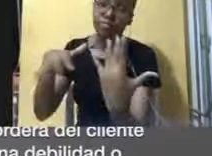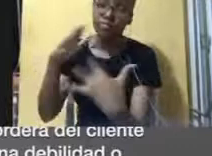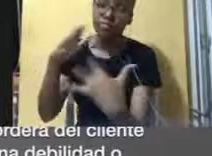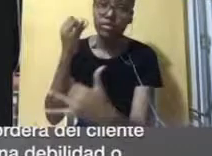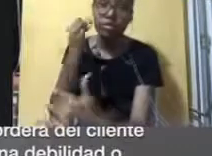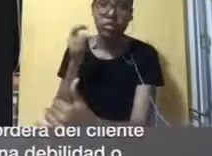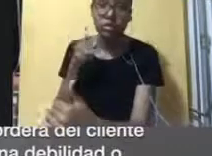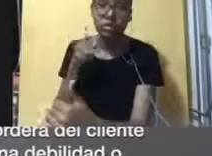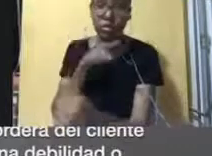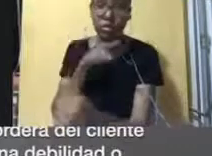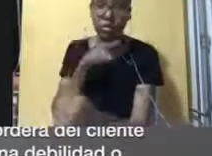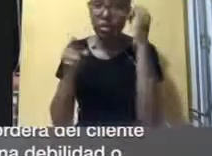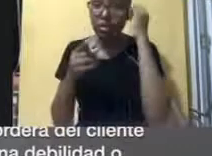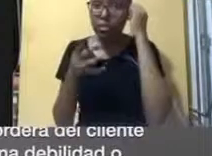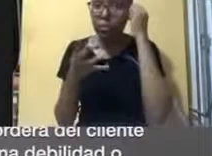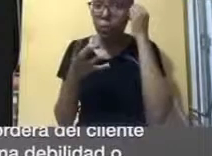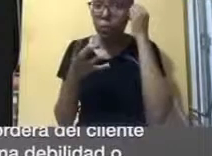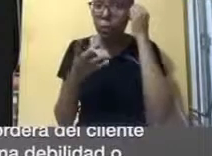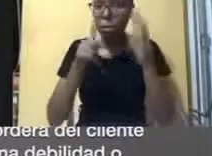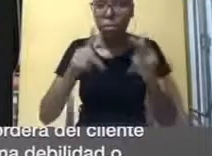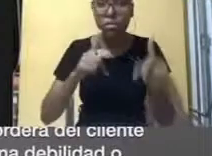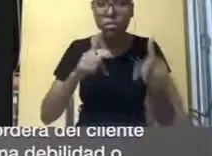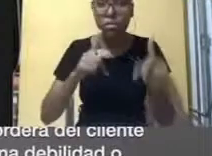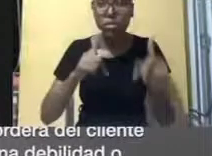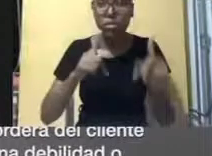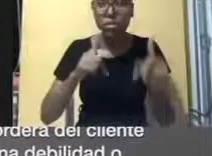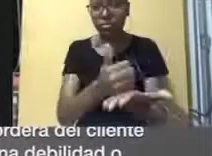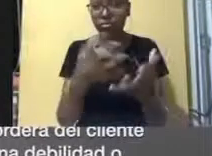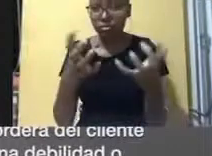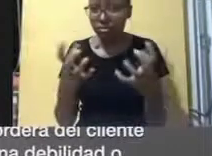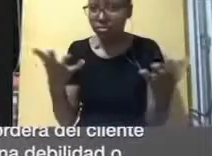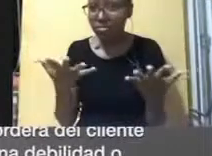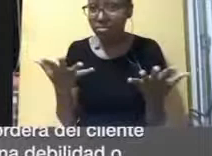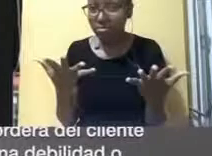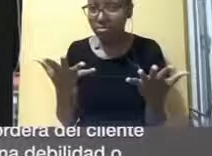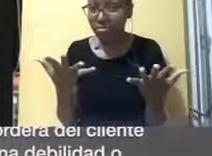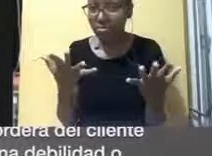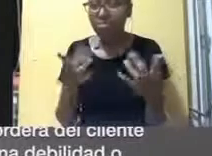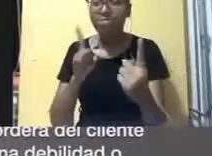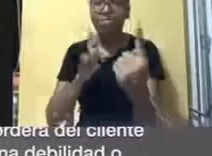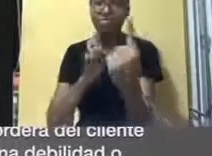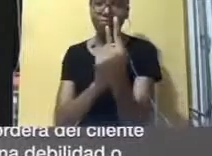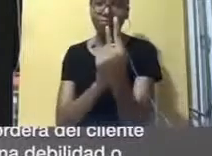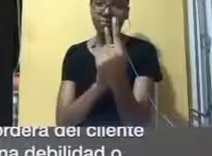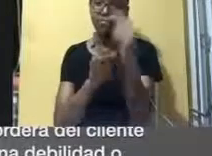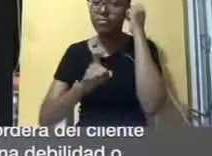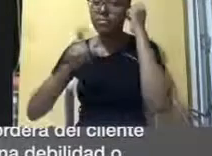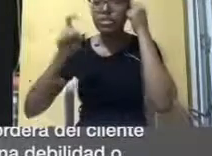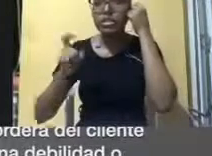personas sordas, tienen que buscarlos donde estén. Tienen que contactar a las